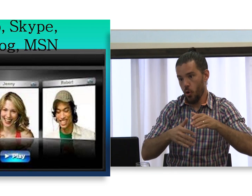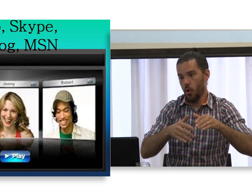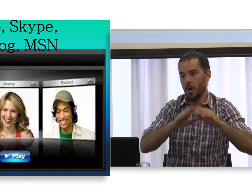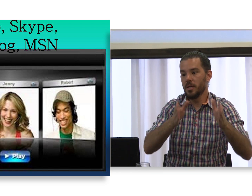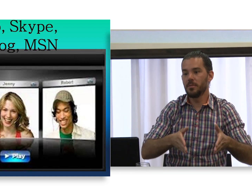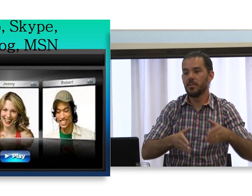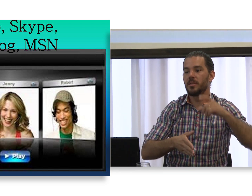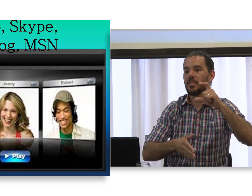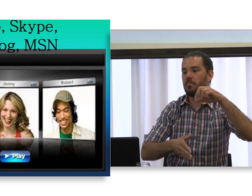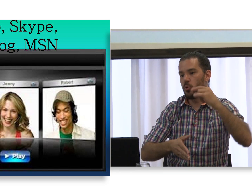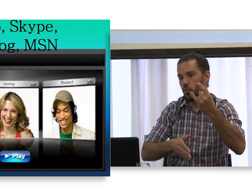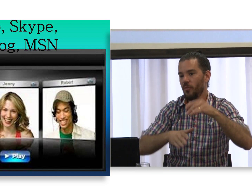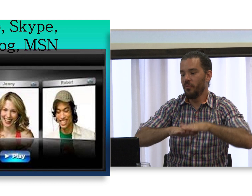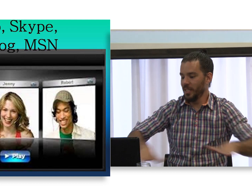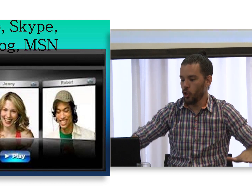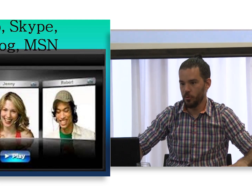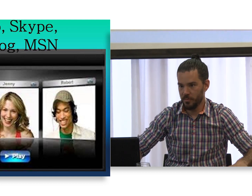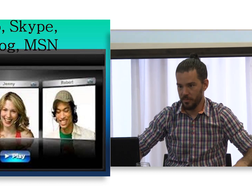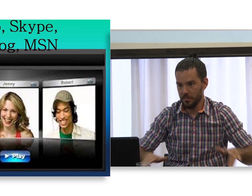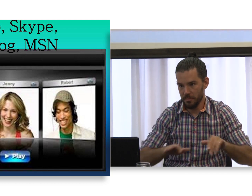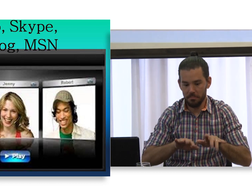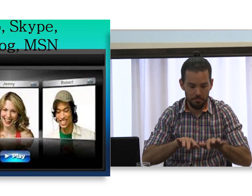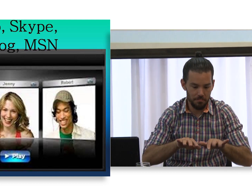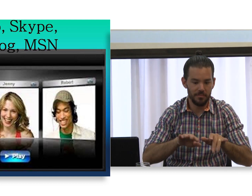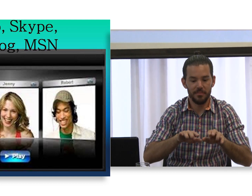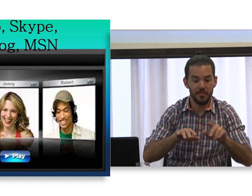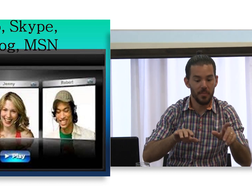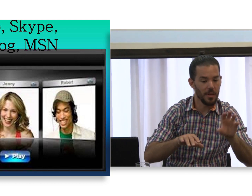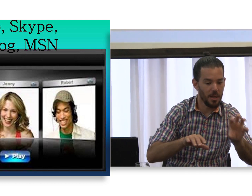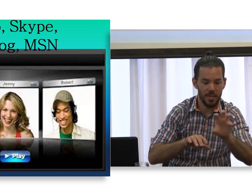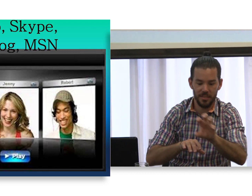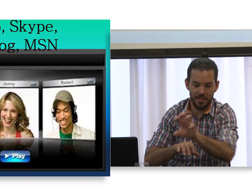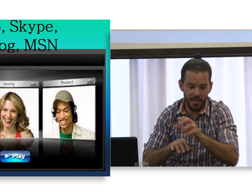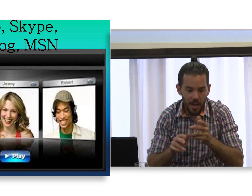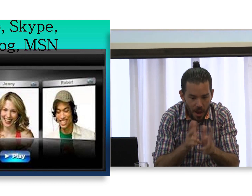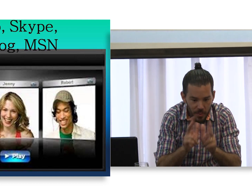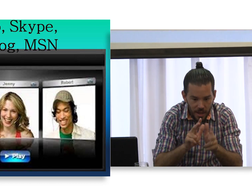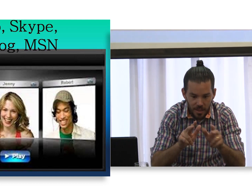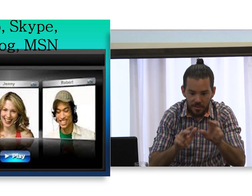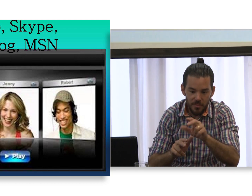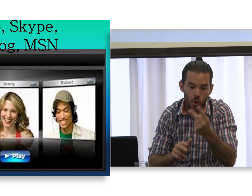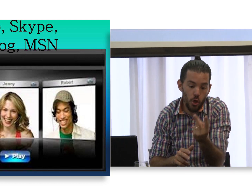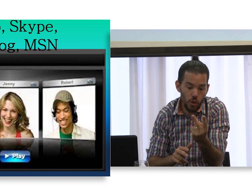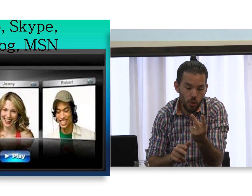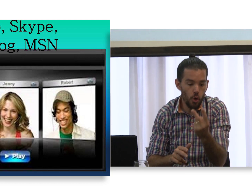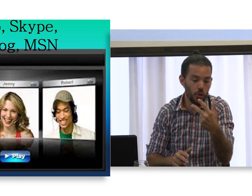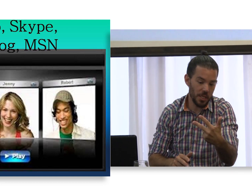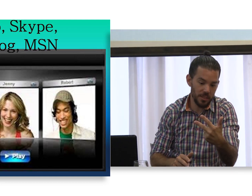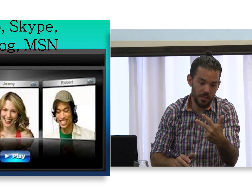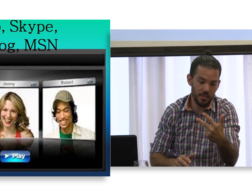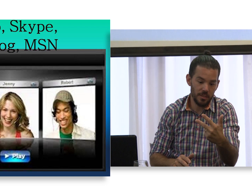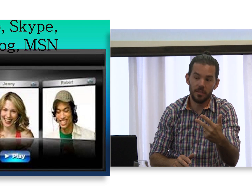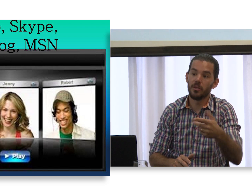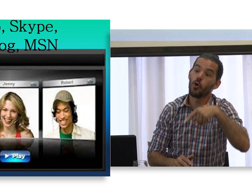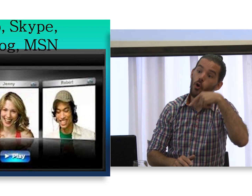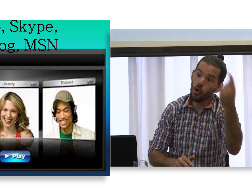tienen que manejar directamente por la computadora, o en un CPU fijo, o una notebook y demás, y tienen que tener 2 cámaras para poder comunicarse. Puede ser una